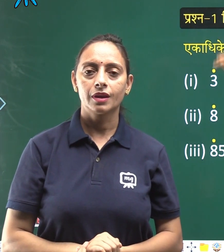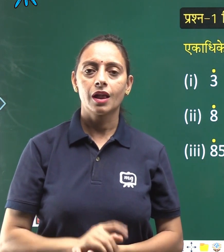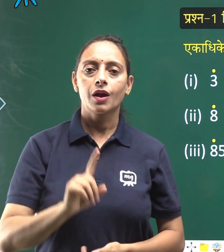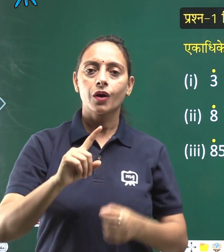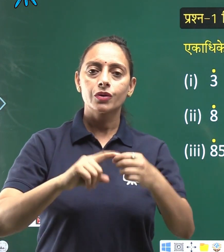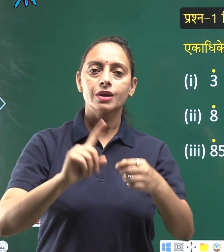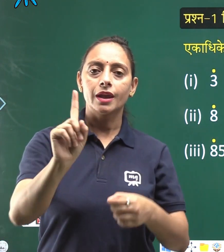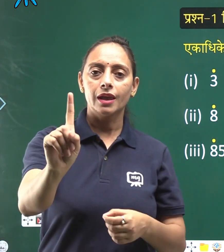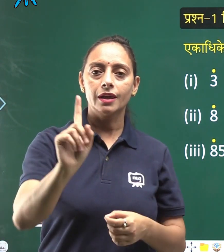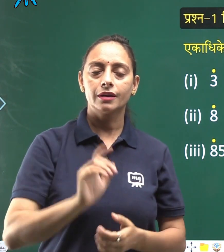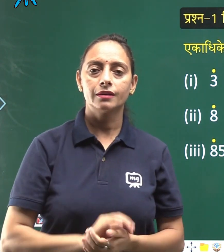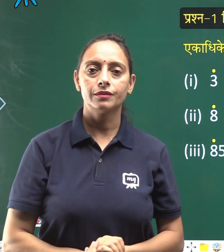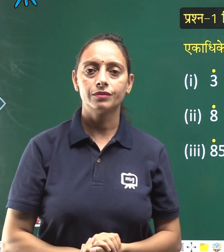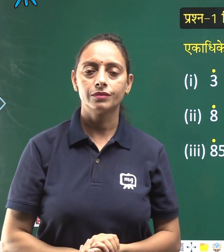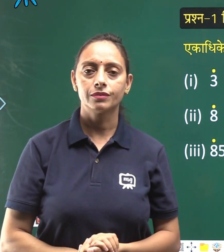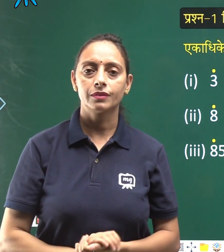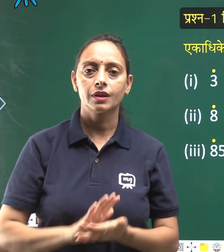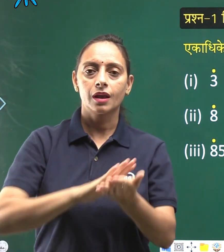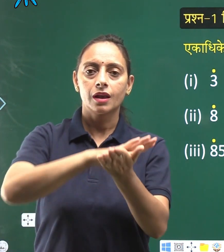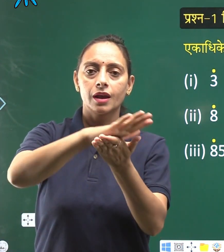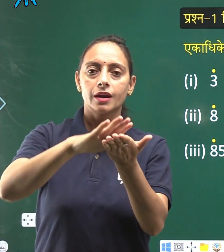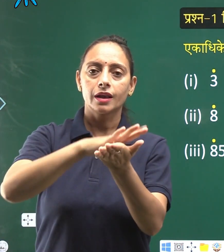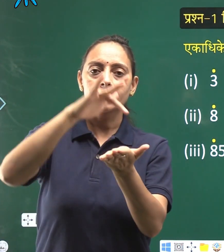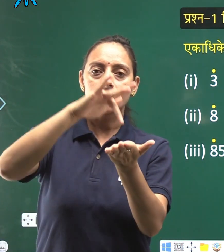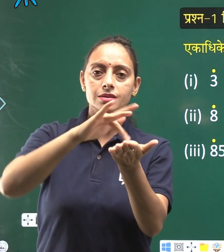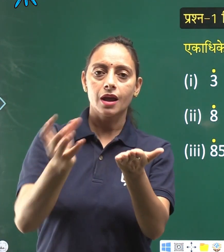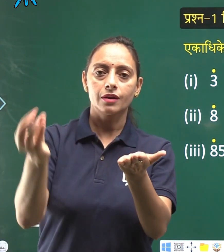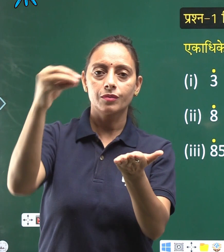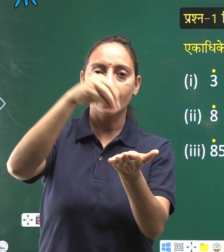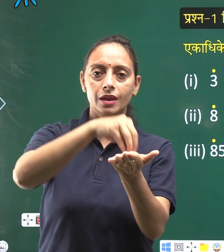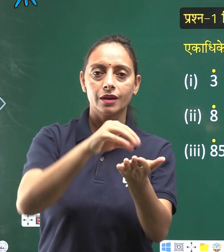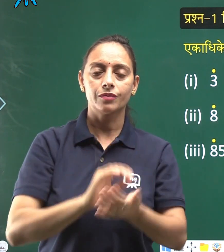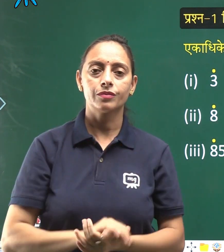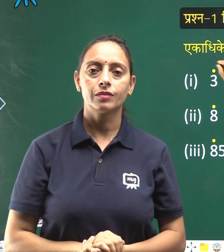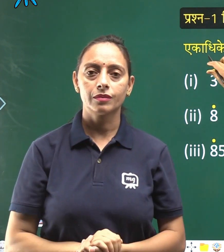प्रश्न 1, रिक्त स्थान भरिए।